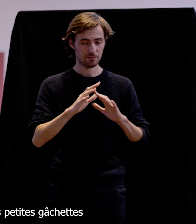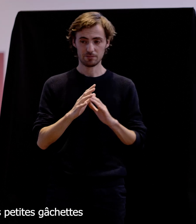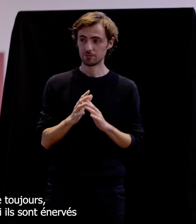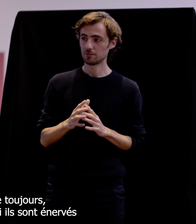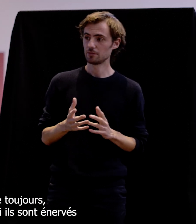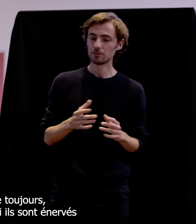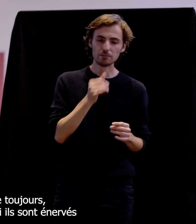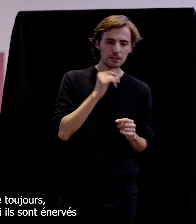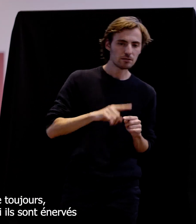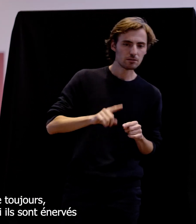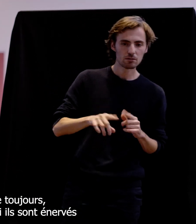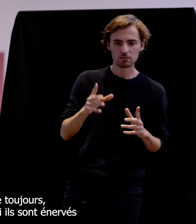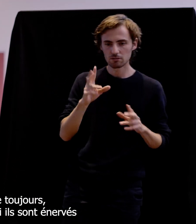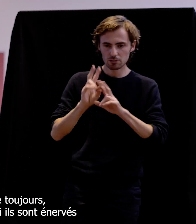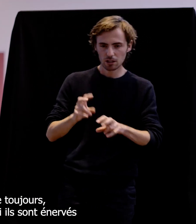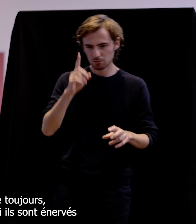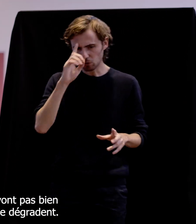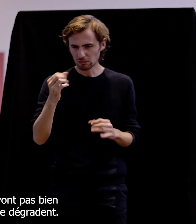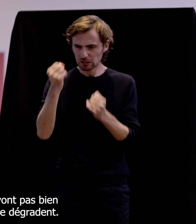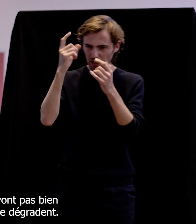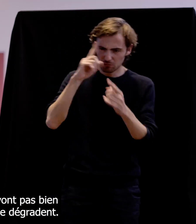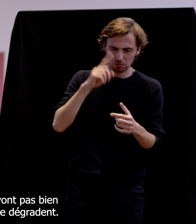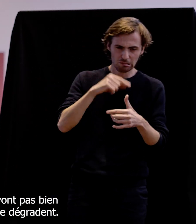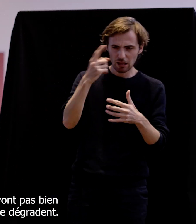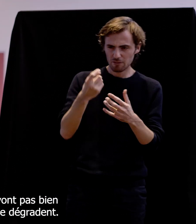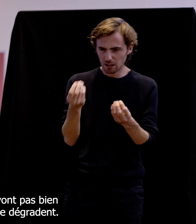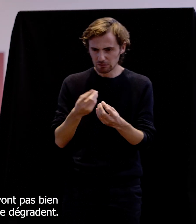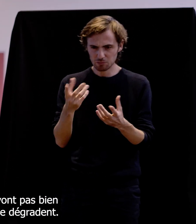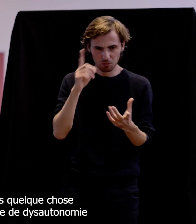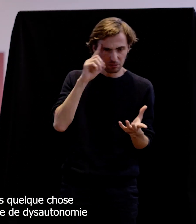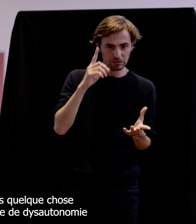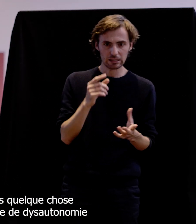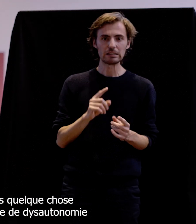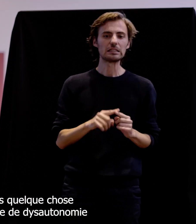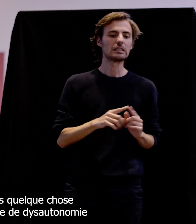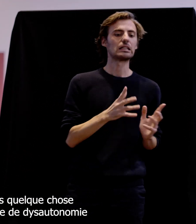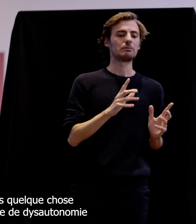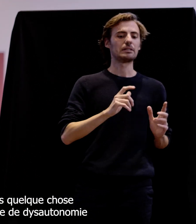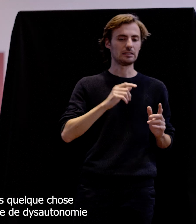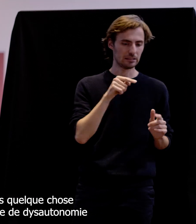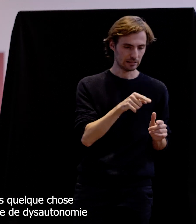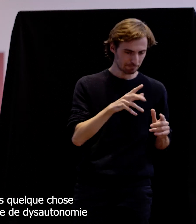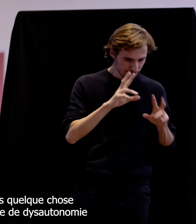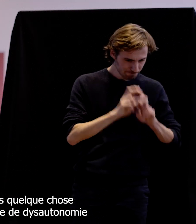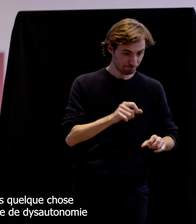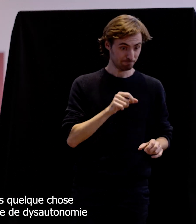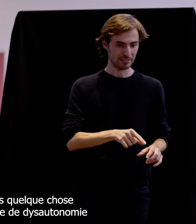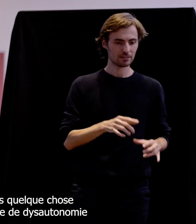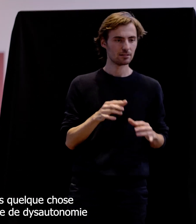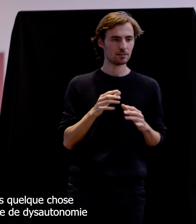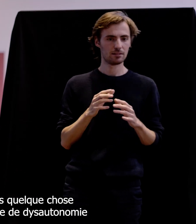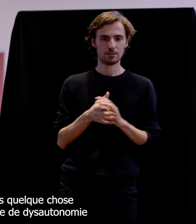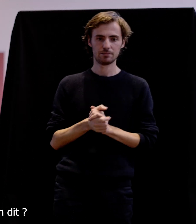petites gâchettes qu'on cherche toujours pour savoir pourquoi ils sont énervés ou pourquoi ils vont pas bien ou pourquoi ils se dégradent. Est-ce qu'il n'y a pas quelque chose de l'ordre des